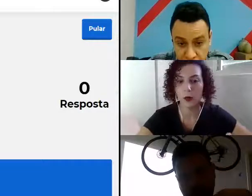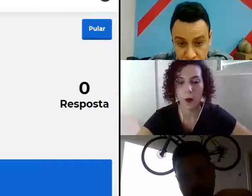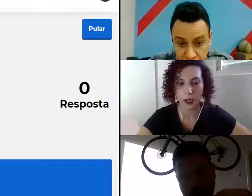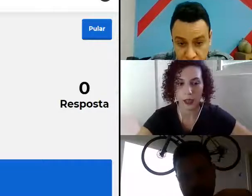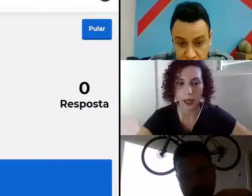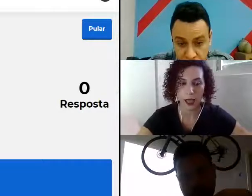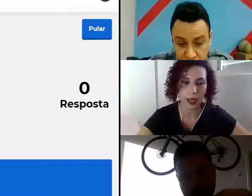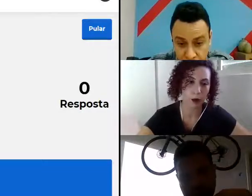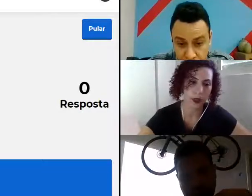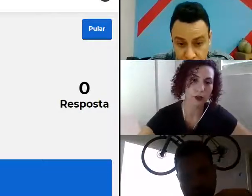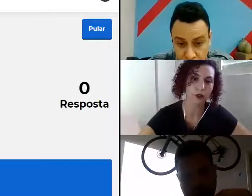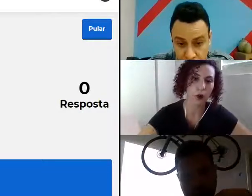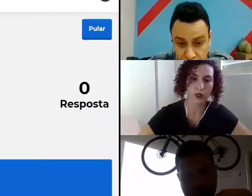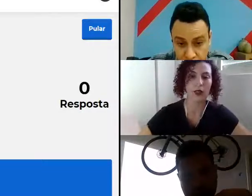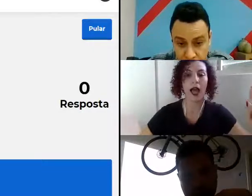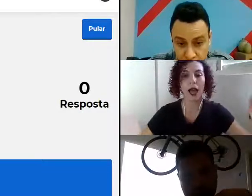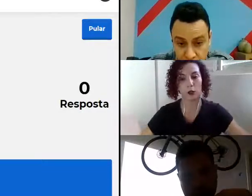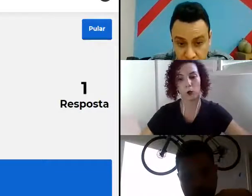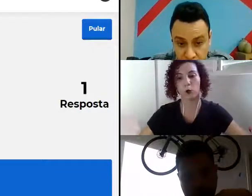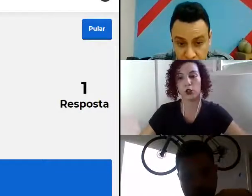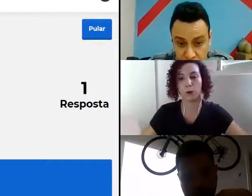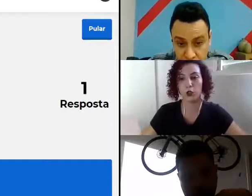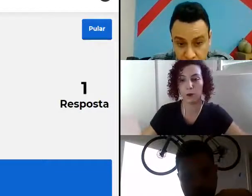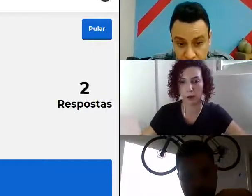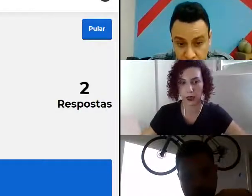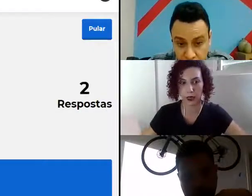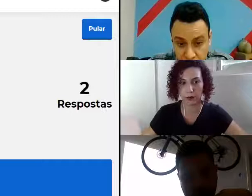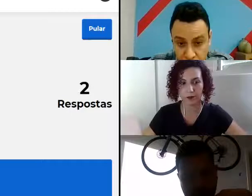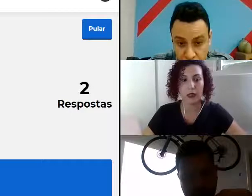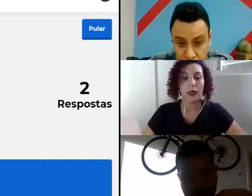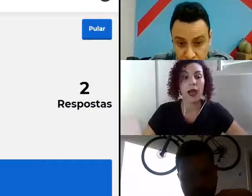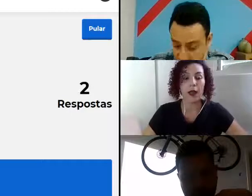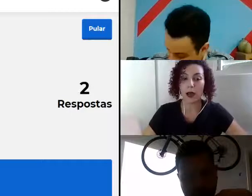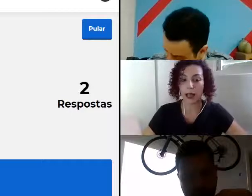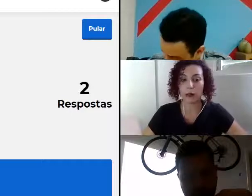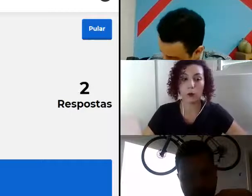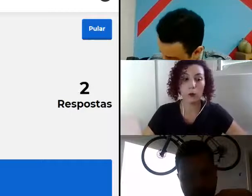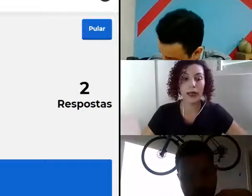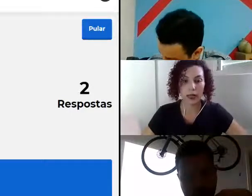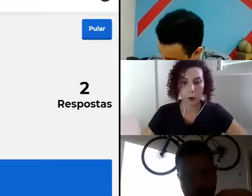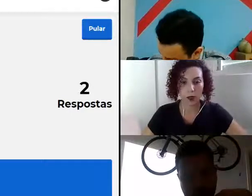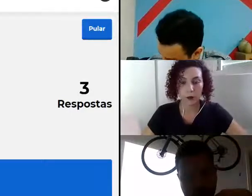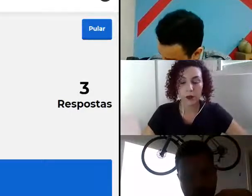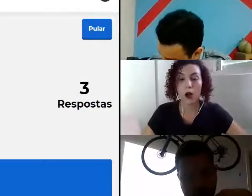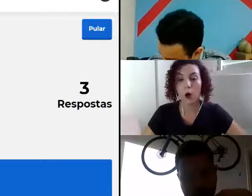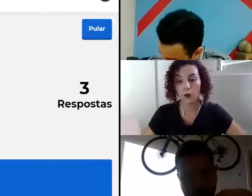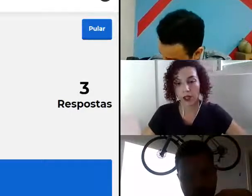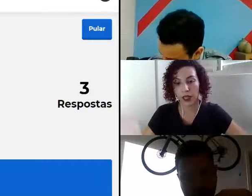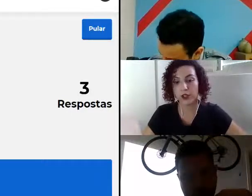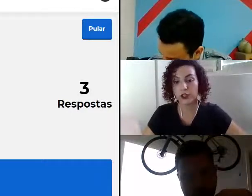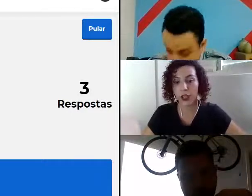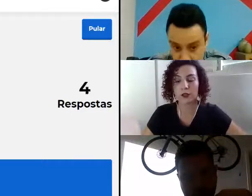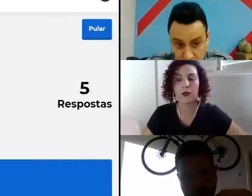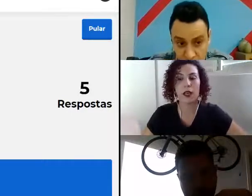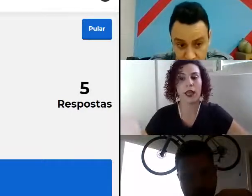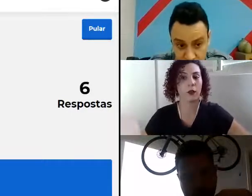uma linguagem, alternativa rosa, azul, um tipo de mímica, amarelo, uma língua, ou